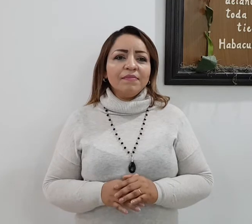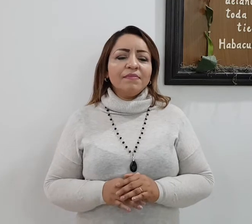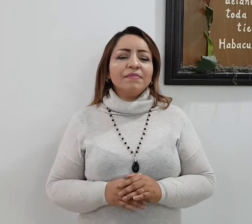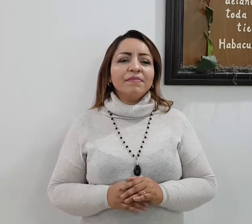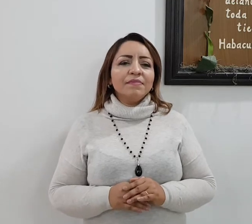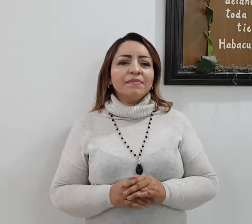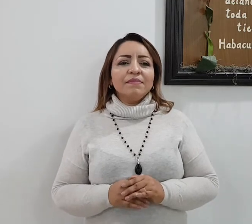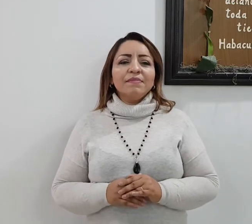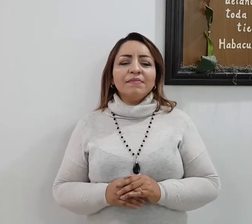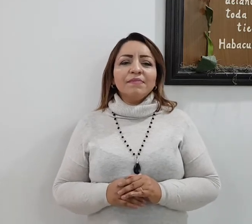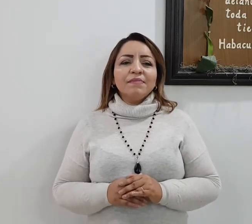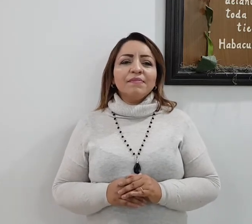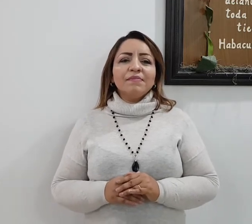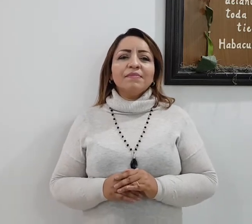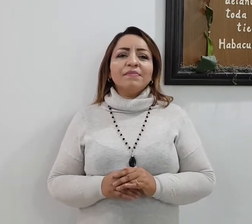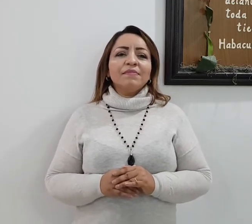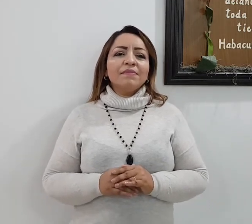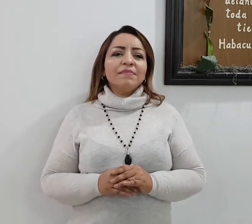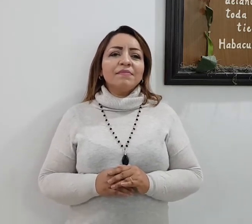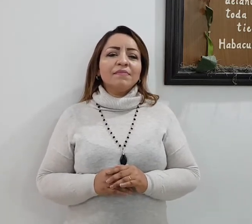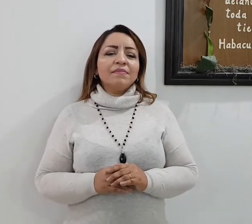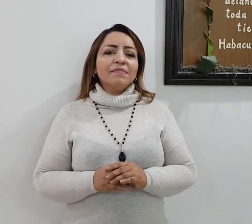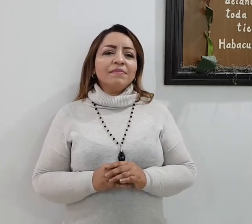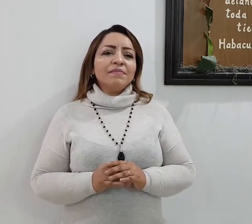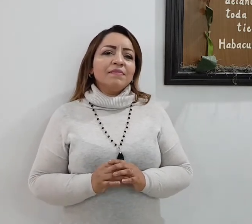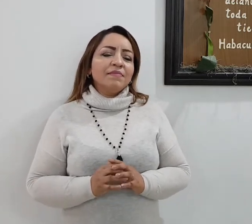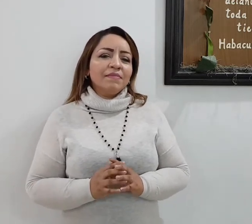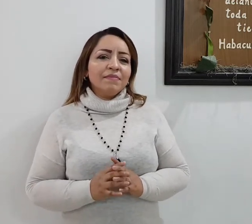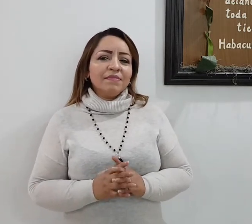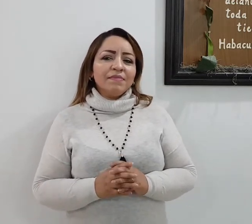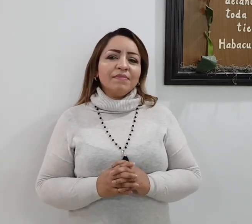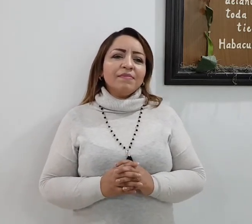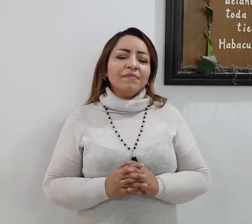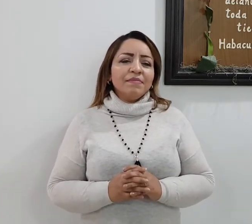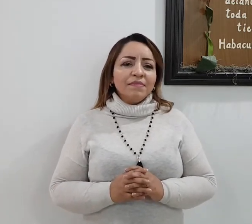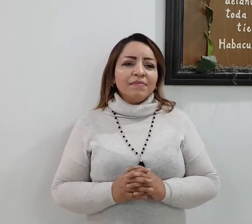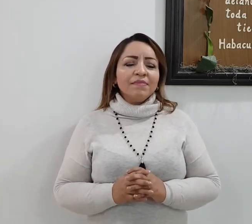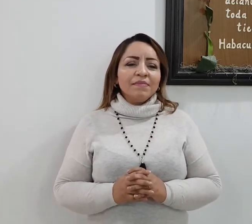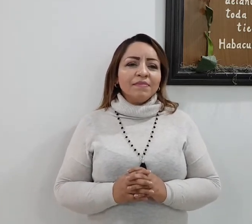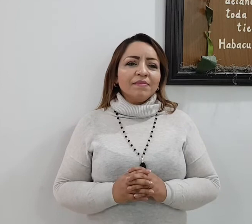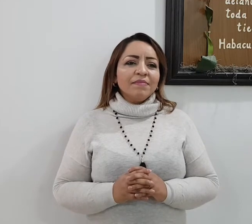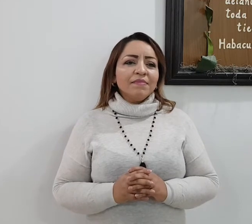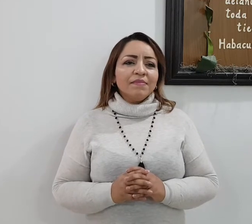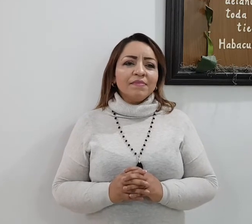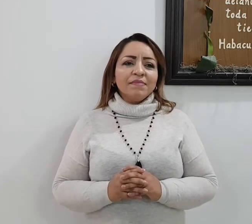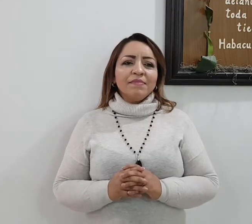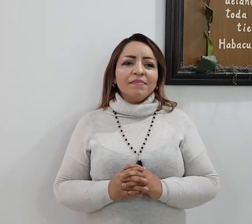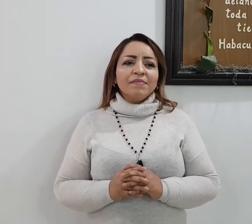gloria. Aún esta tribulación, hermanos, visto desde la perspectiva de Dios, es momentánea.